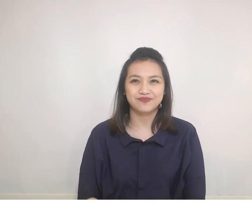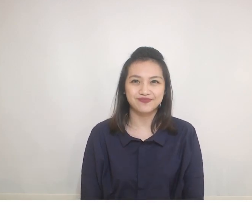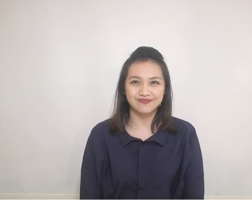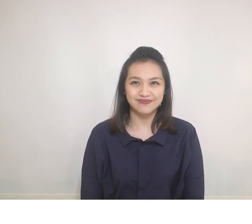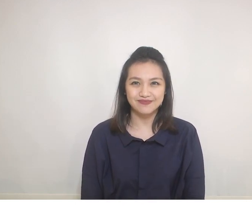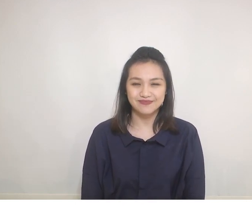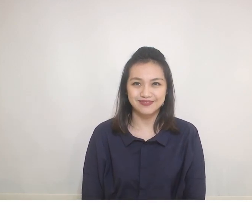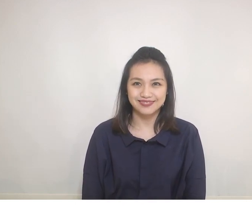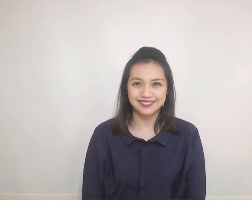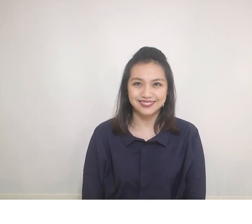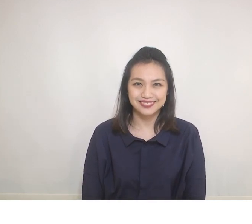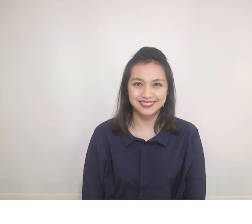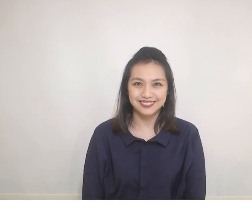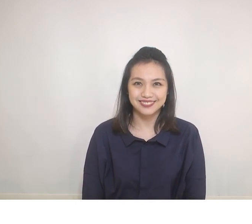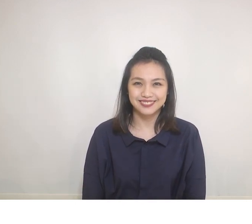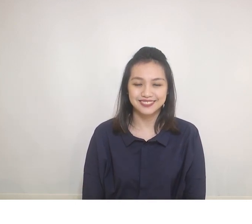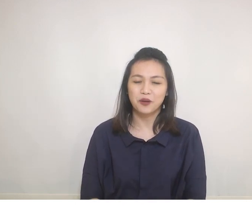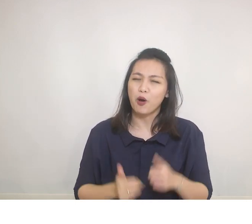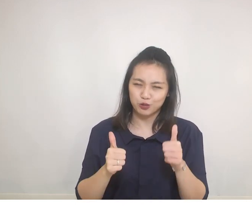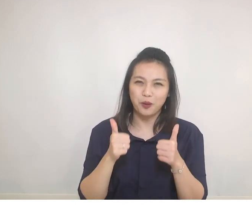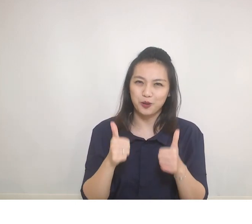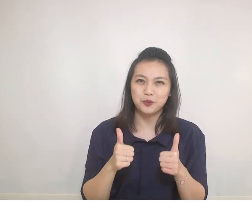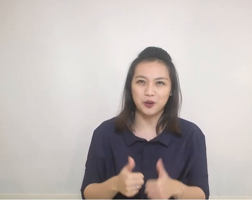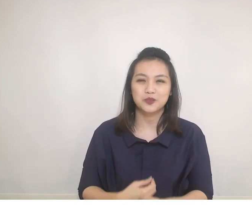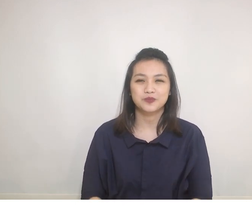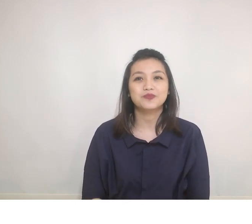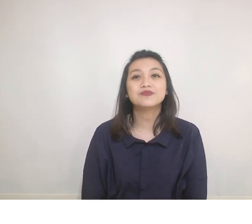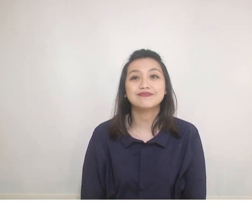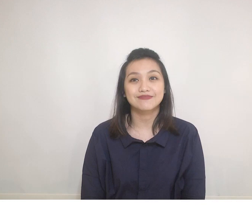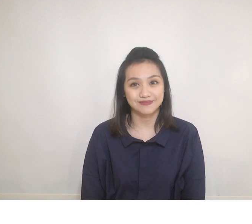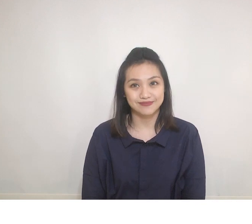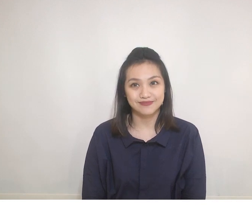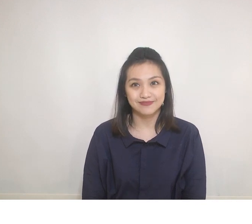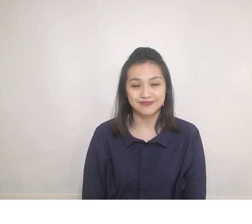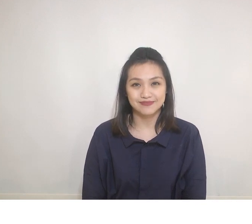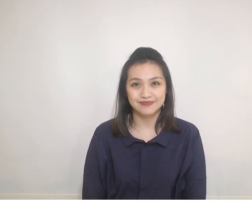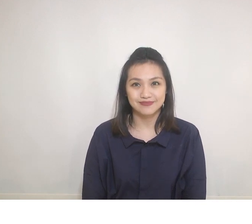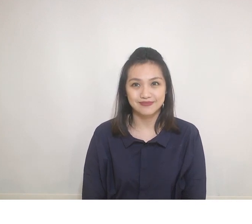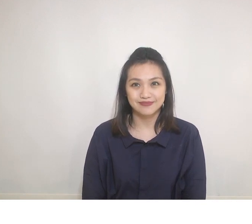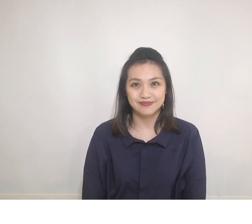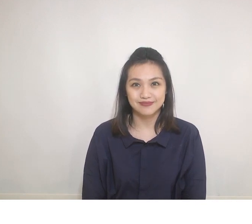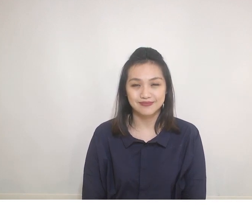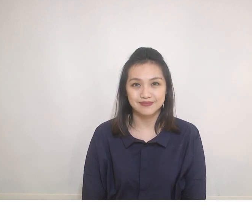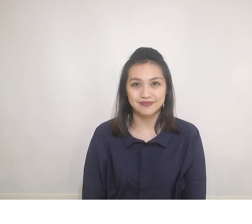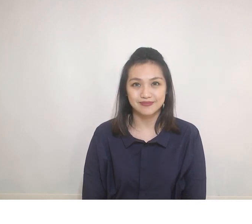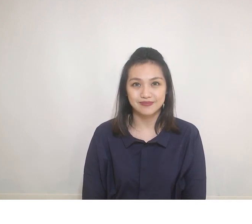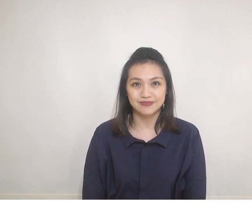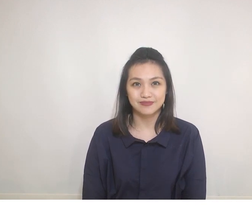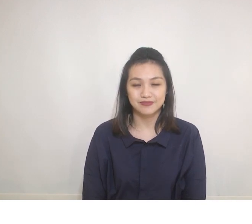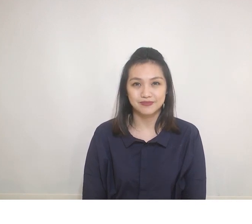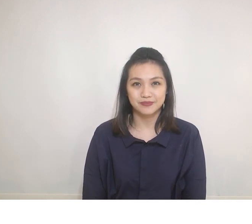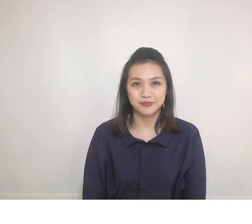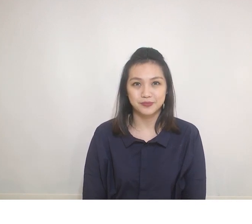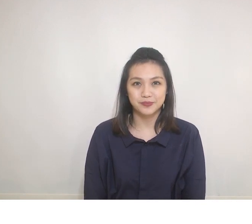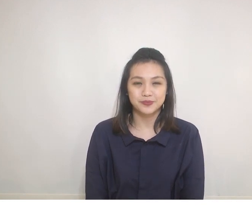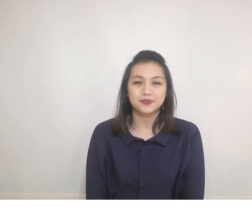saat kami mulai melakukan visi itu, melakukan kehendak Tuhan itu, kami fokusnya itu ya ke anak-anak itu.